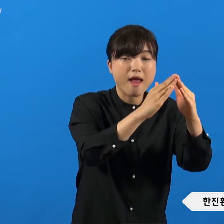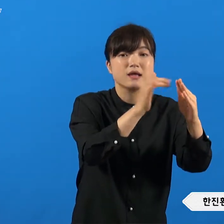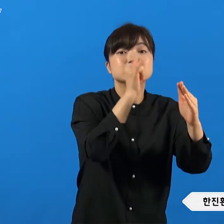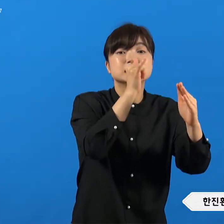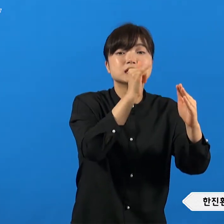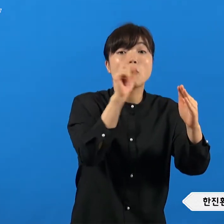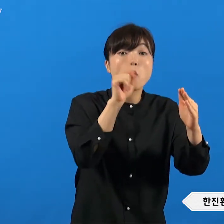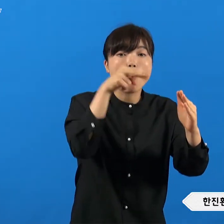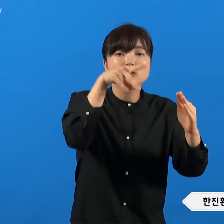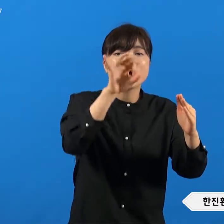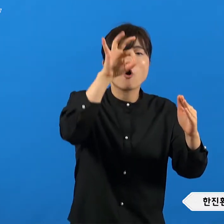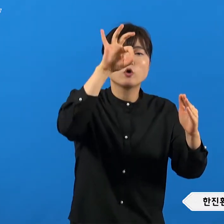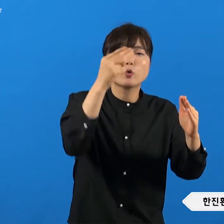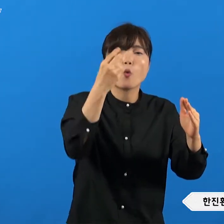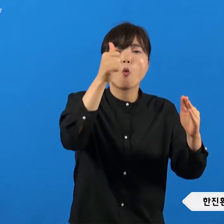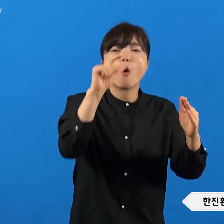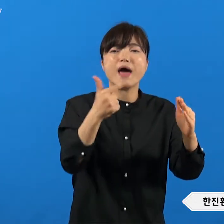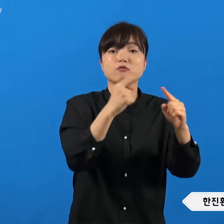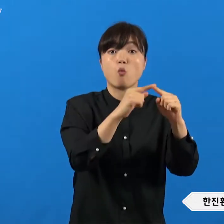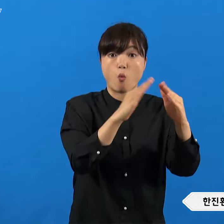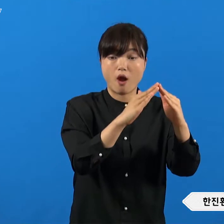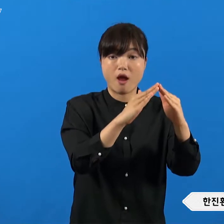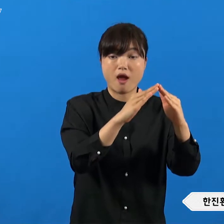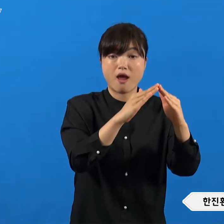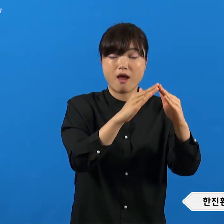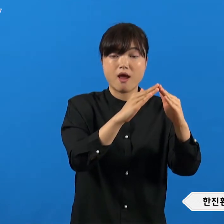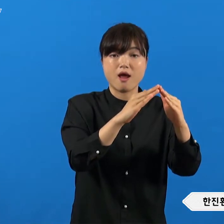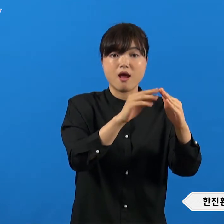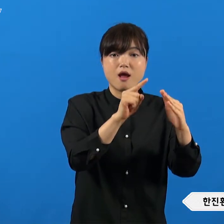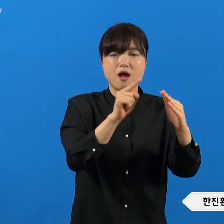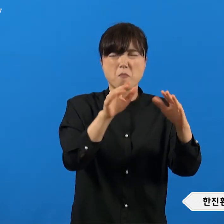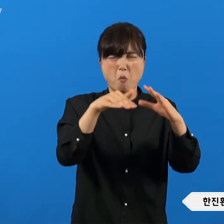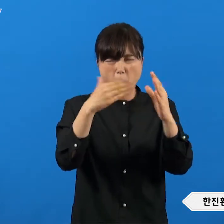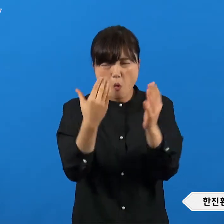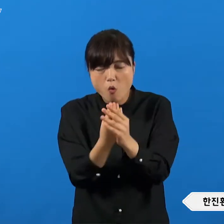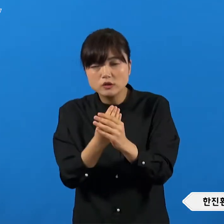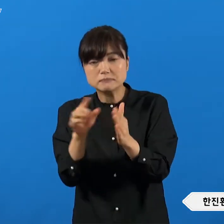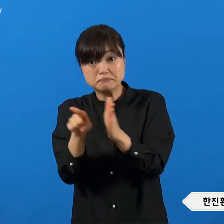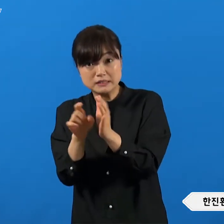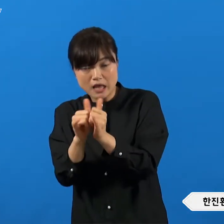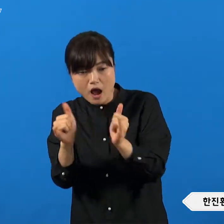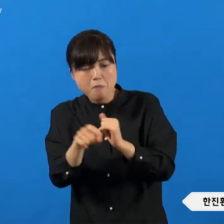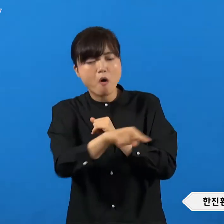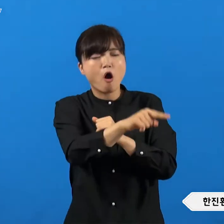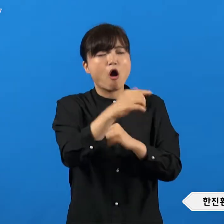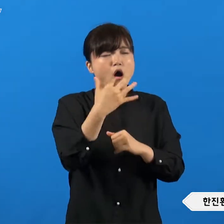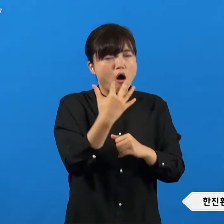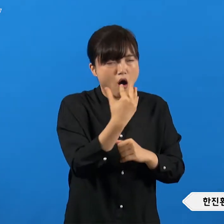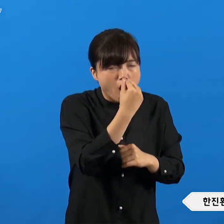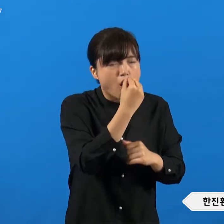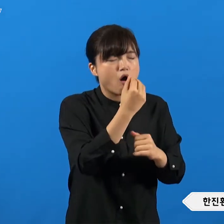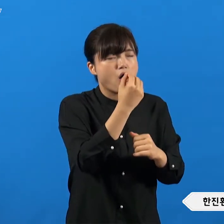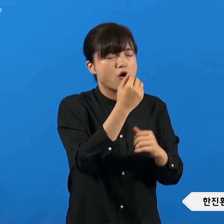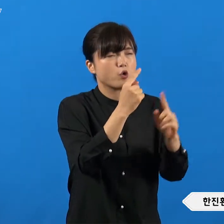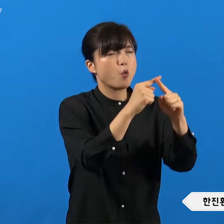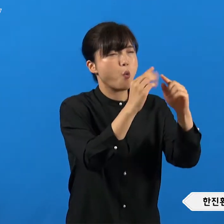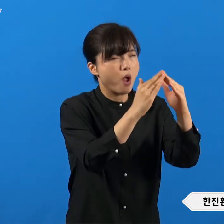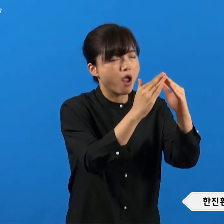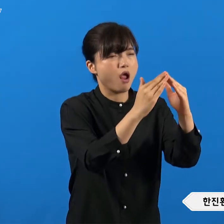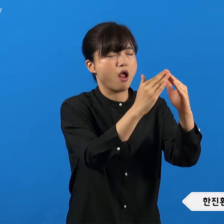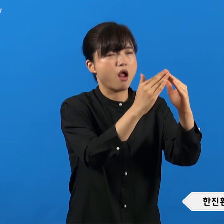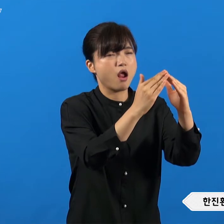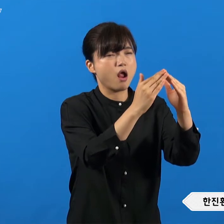교회가 있는데 그 당시 이 순례자들은 그 성요한 교회 성당이지요, 그